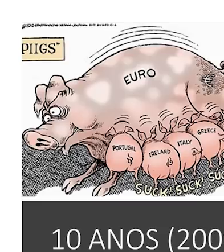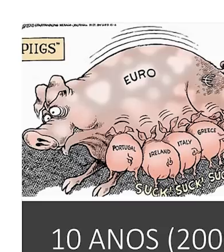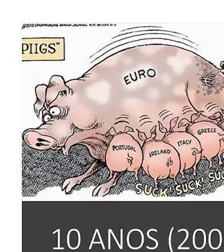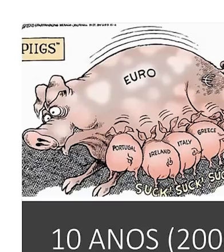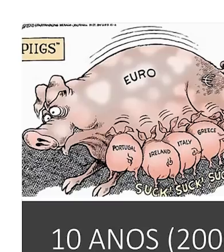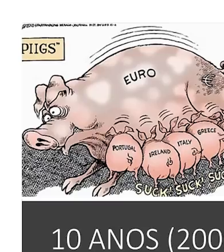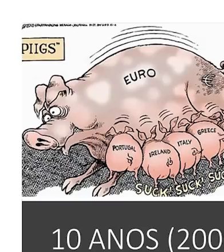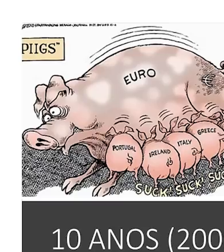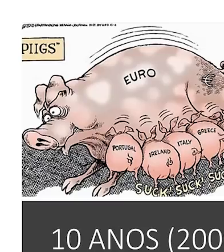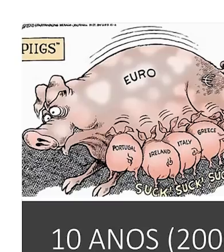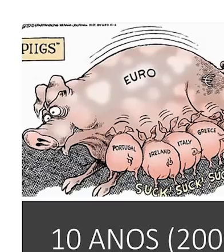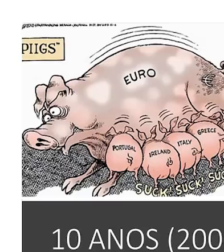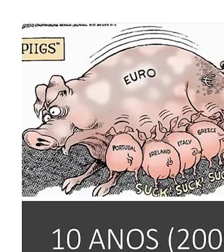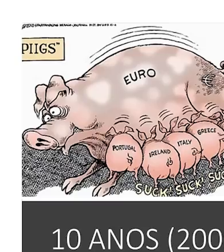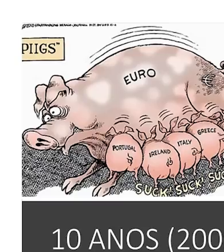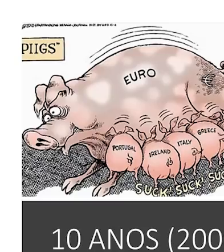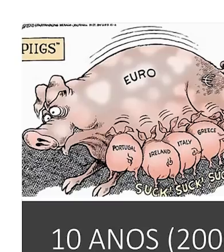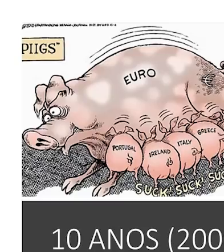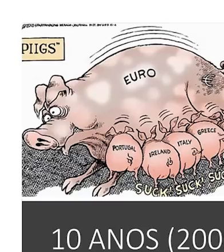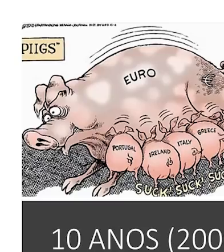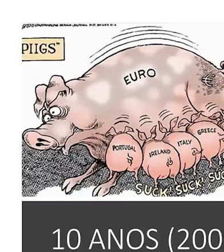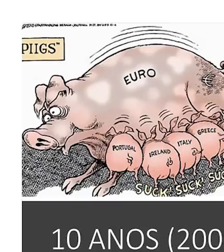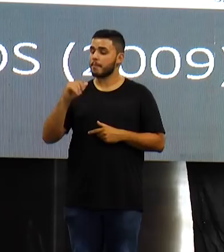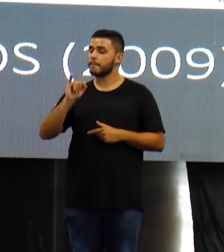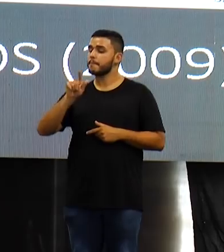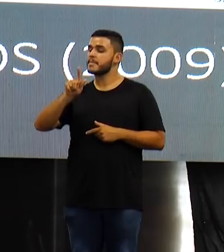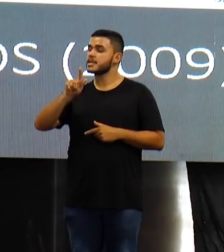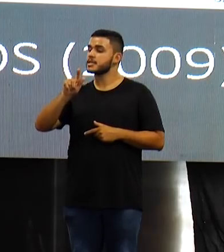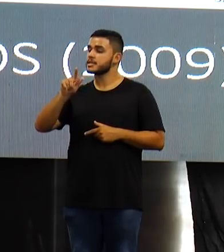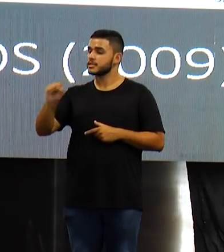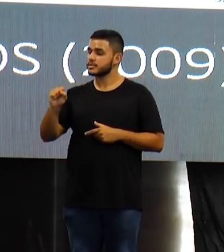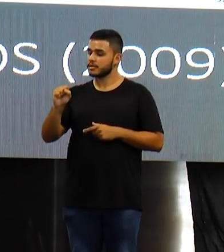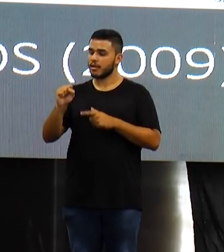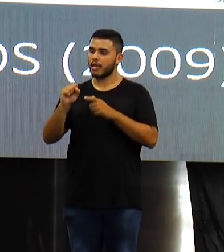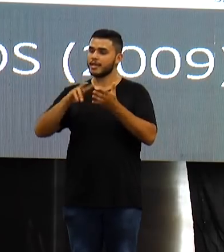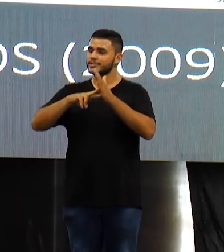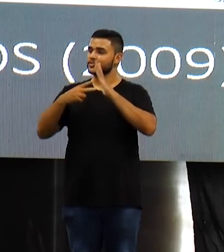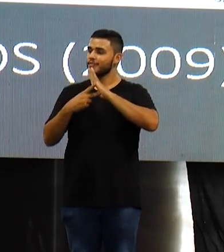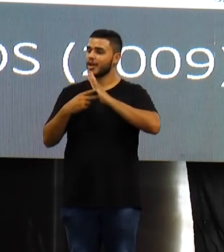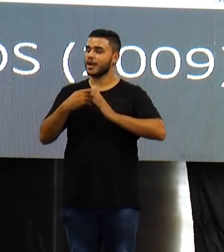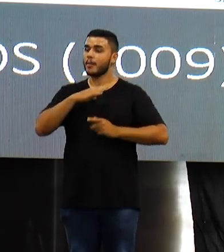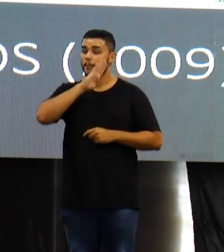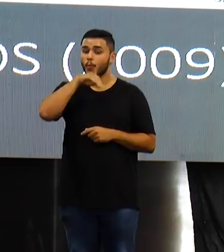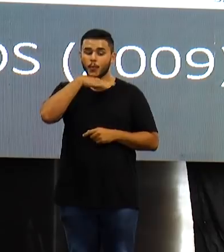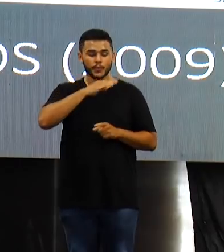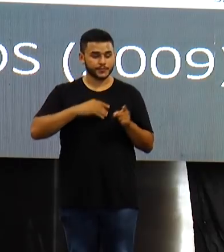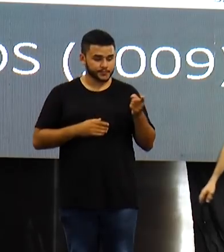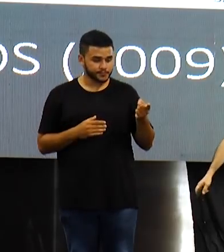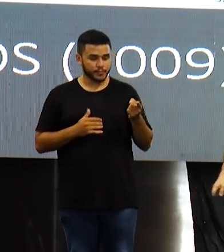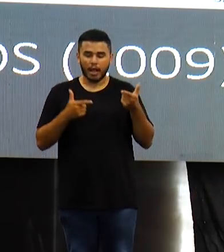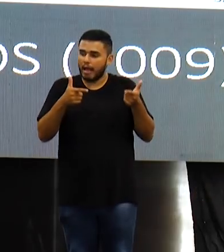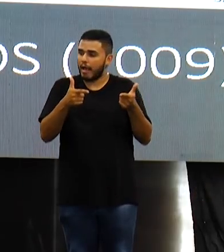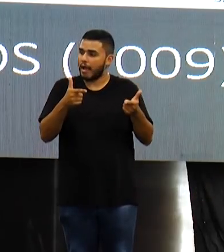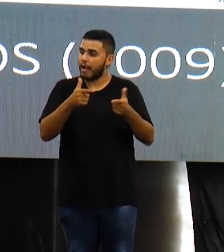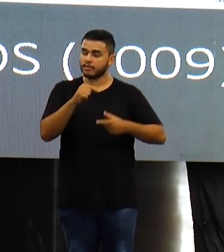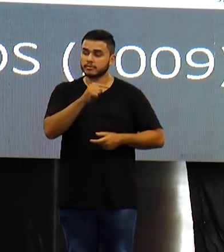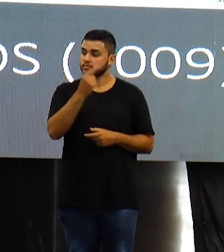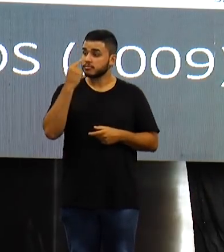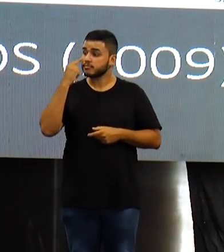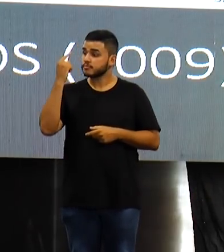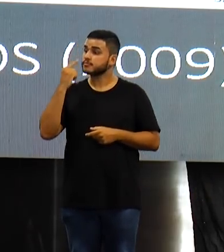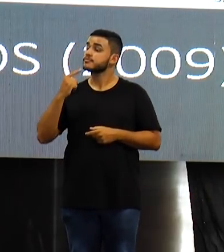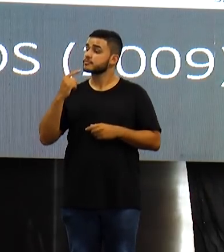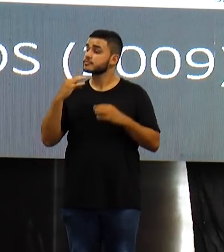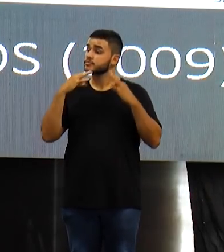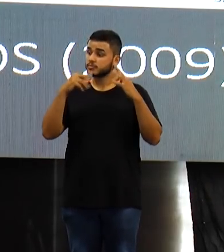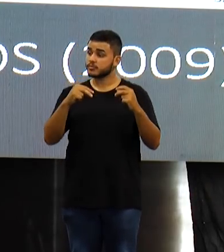PIGs essa crise? Porcos. A charge mostra bem isso. São os porcos. PIGs, pessoal,